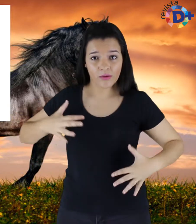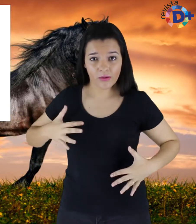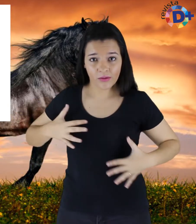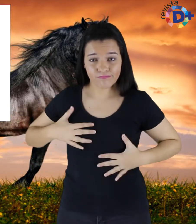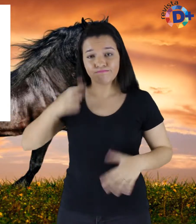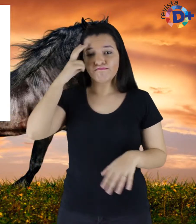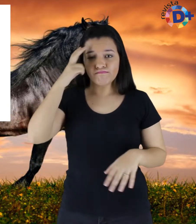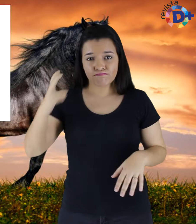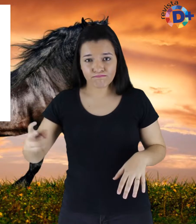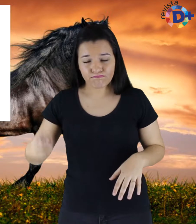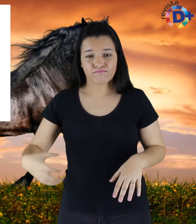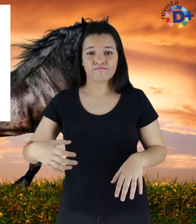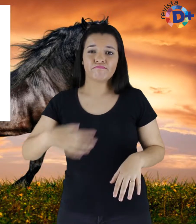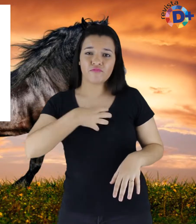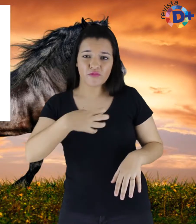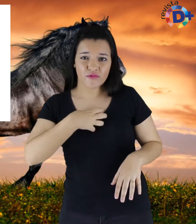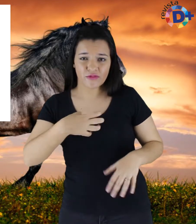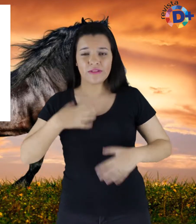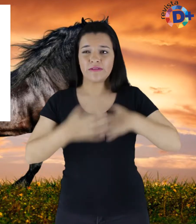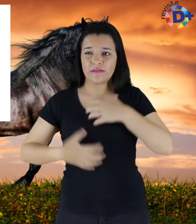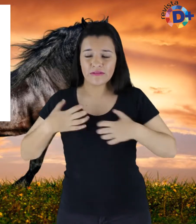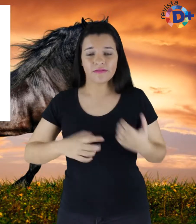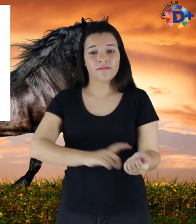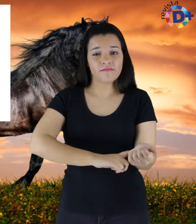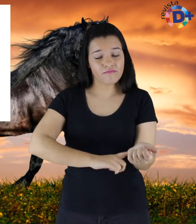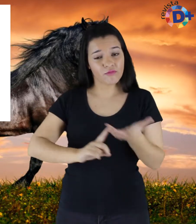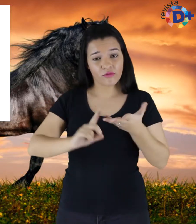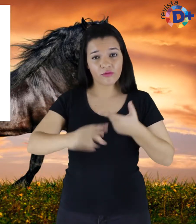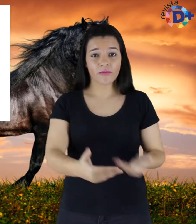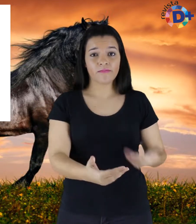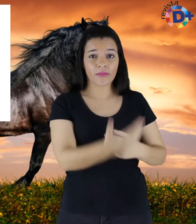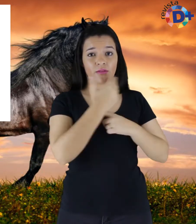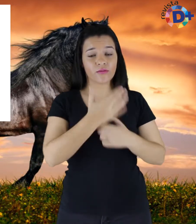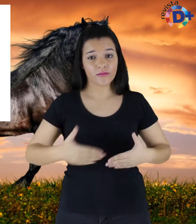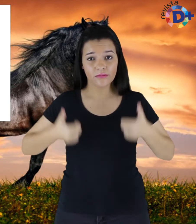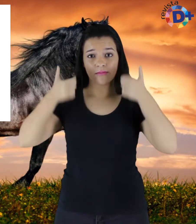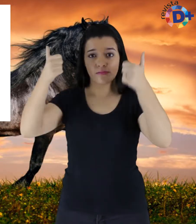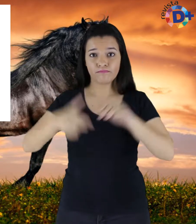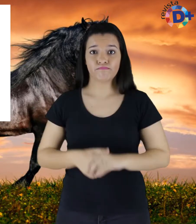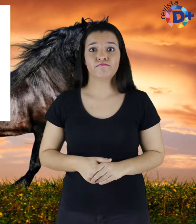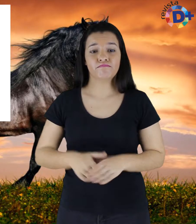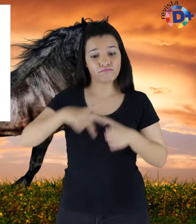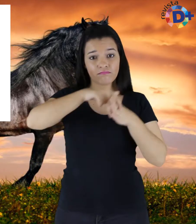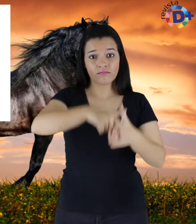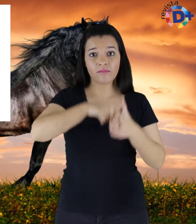comportamentais a epo terapia é um trabalho reconhecido pelo conselho federal